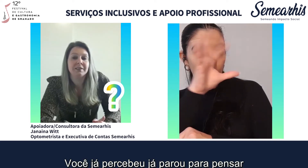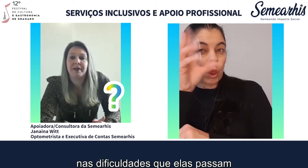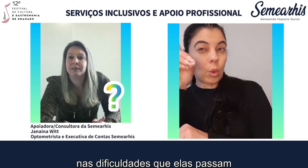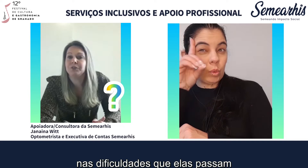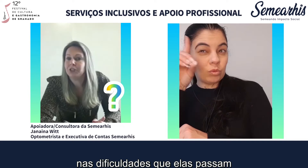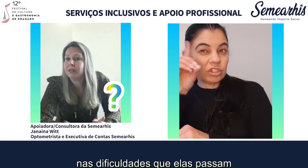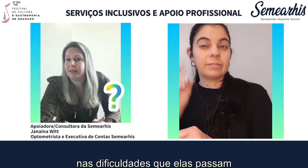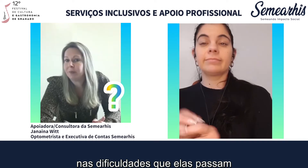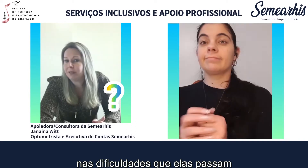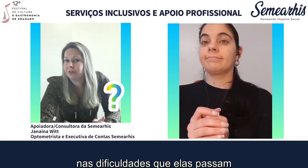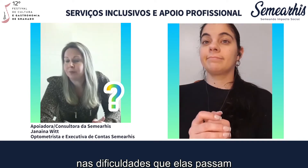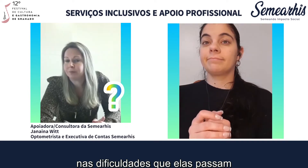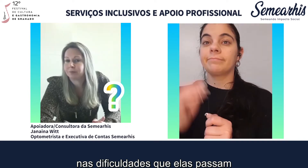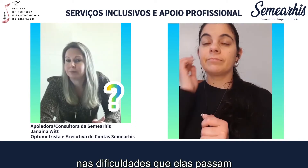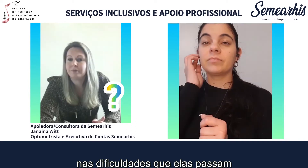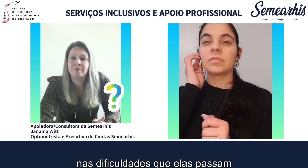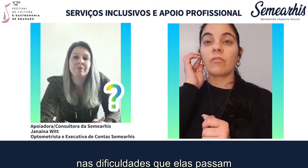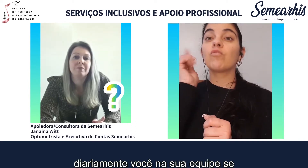que elas passam diariamente?